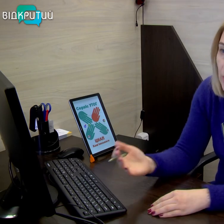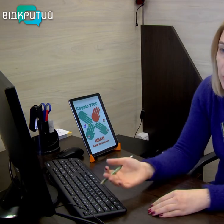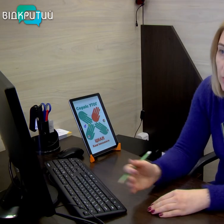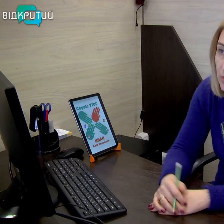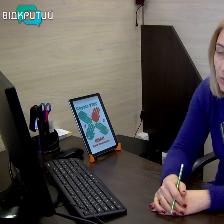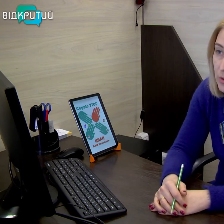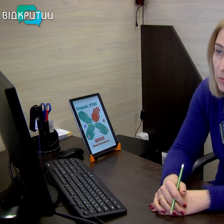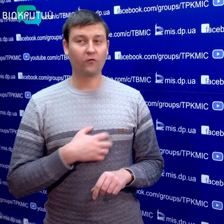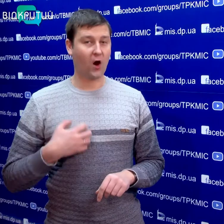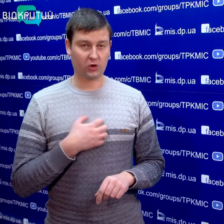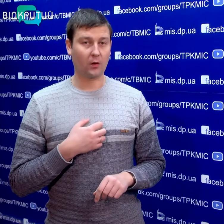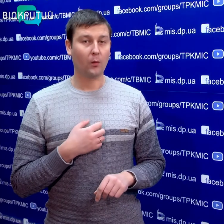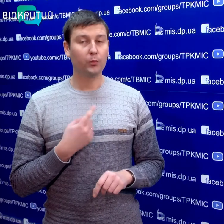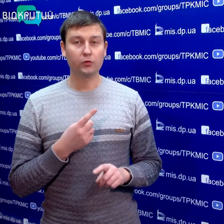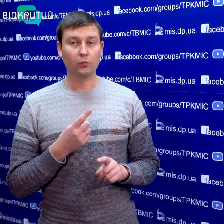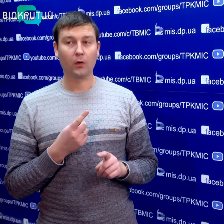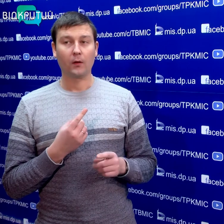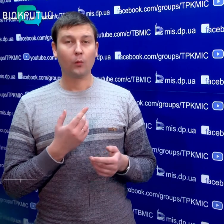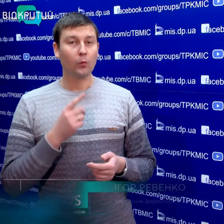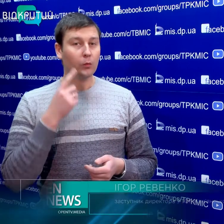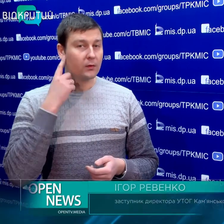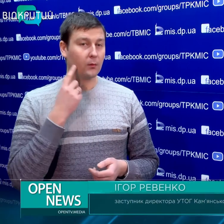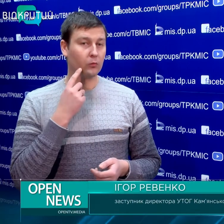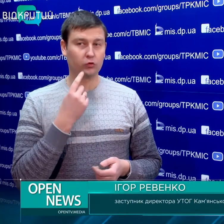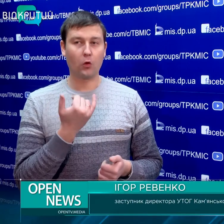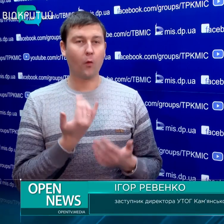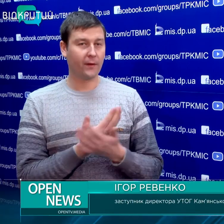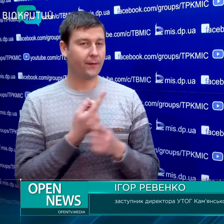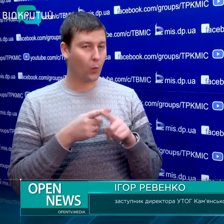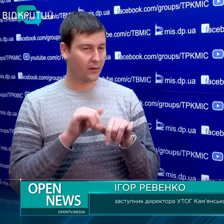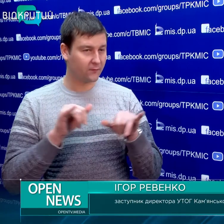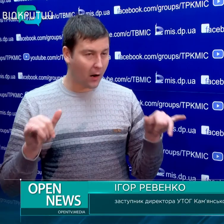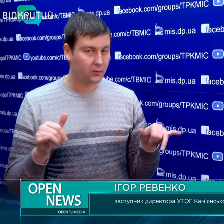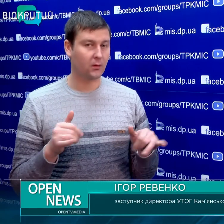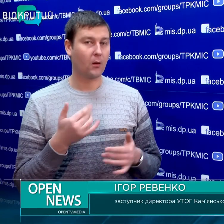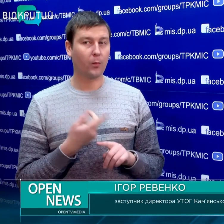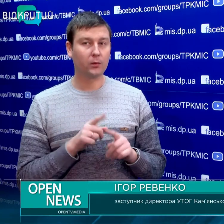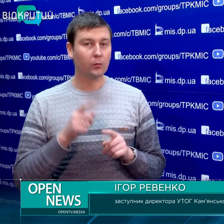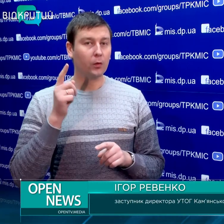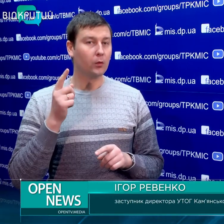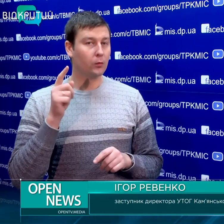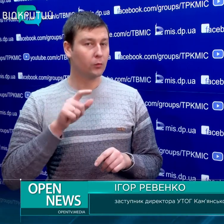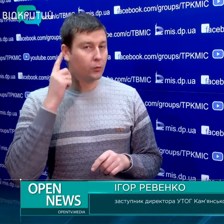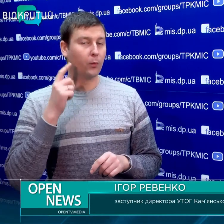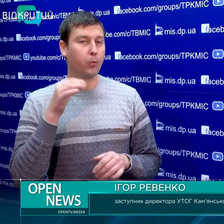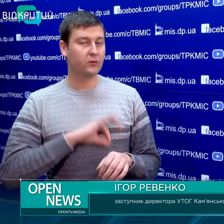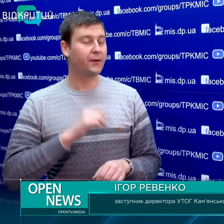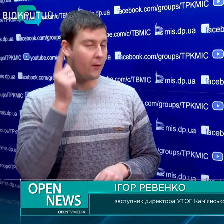такими серйозними. Важно, чому? Ким уже мови тягнуть, як збавитися, тому люди пользуються